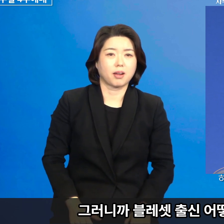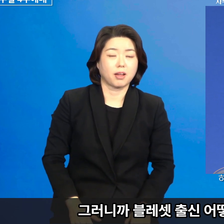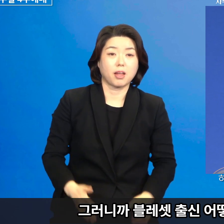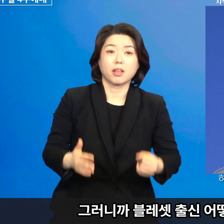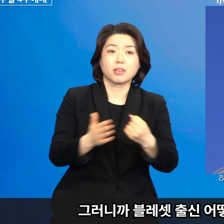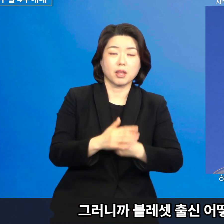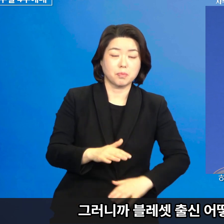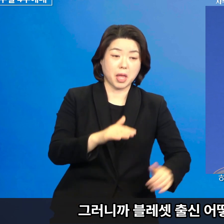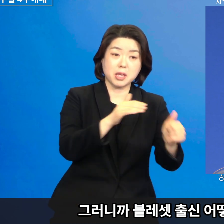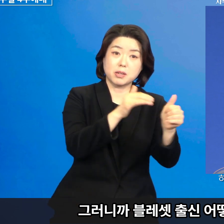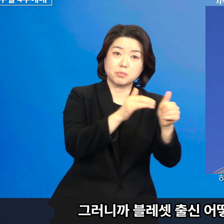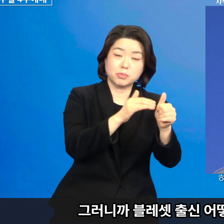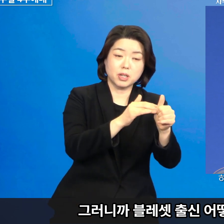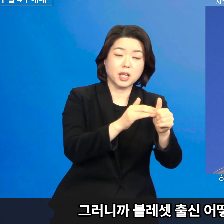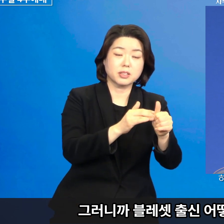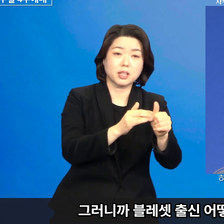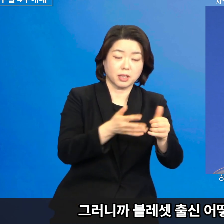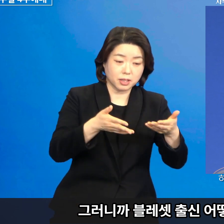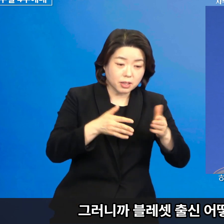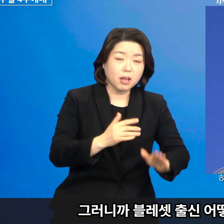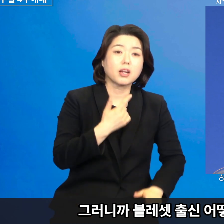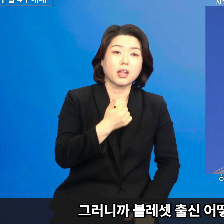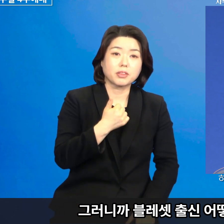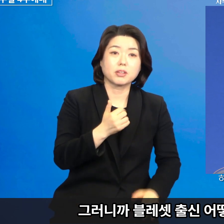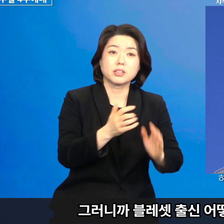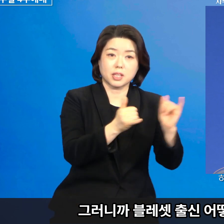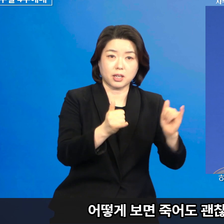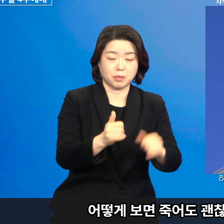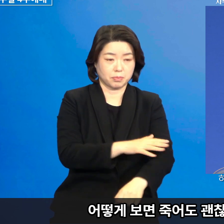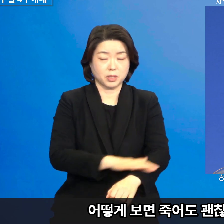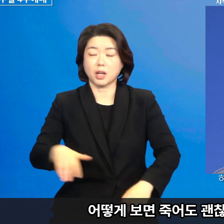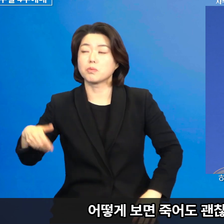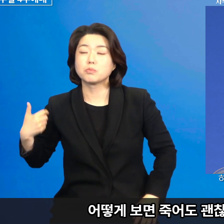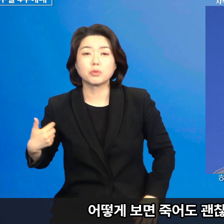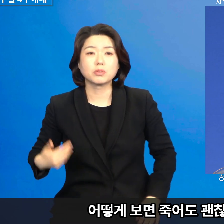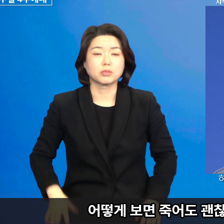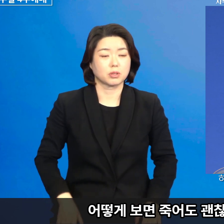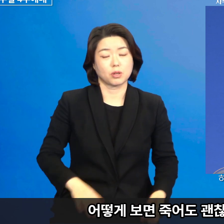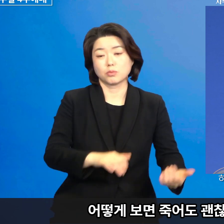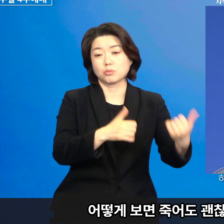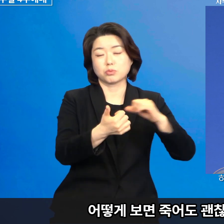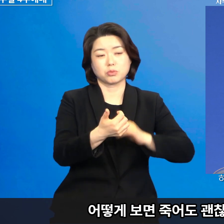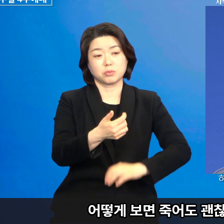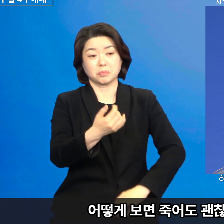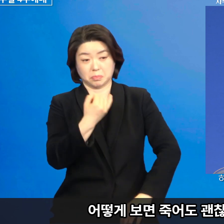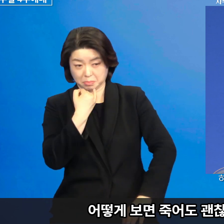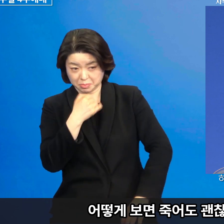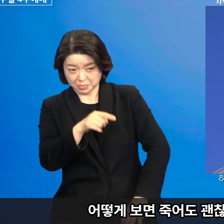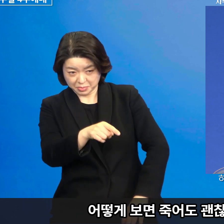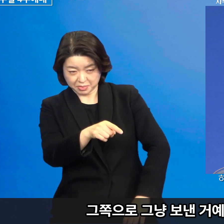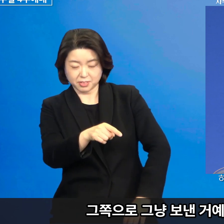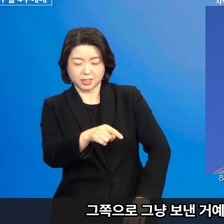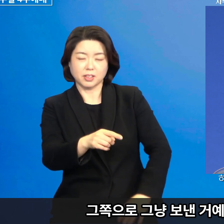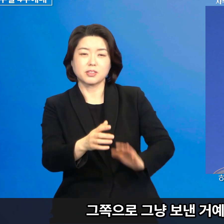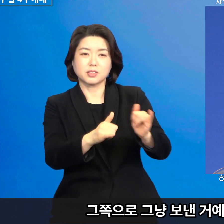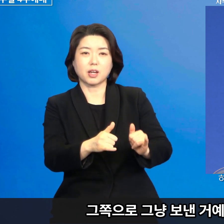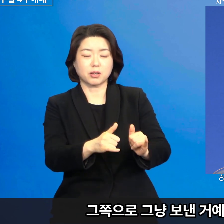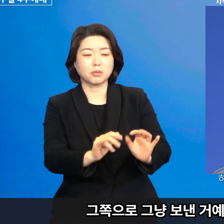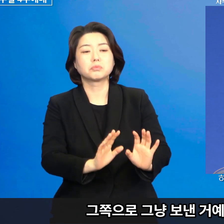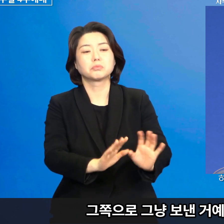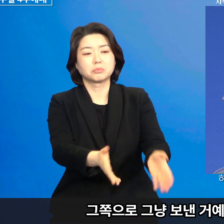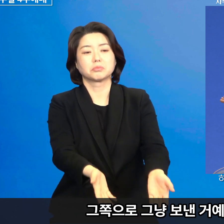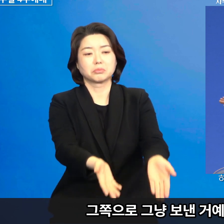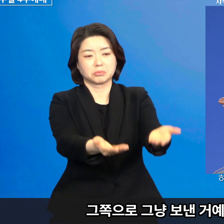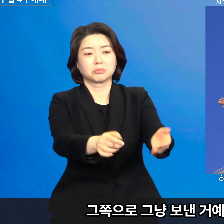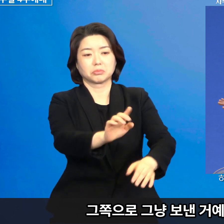그러니까 블레셋 출신, 어떻게 보면 잘 모르는 사람, 어떻게 보면 뭐 죽어도 괜찮을 사람인지도 모르죠. 그쪽으로 그냥 보낸 거예요.